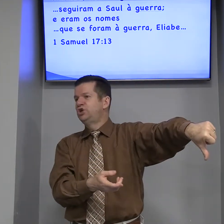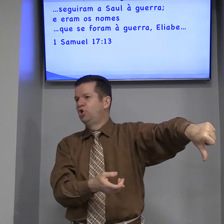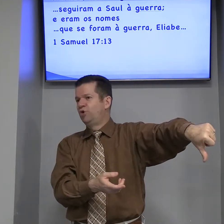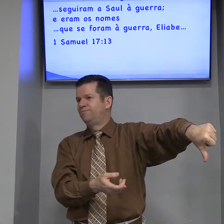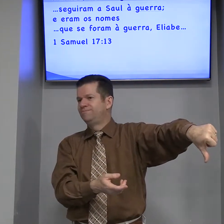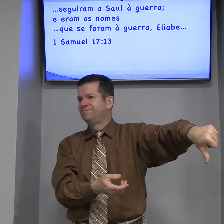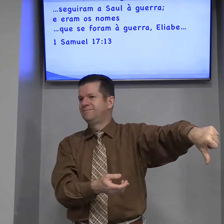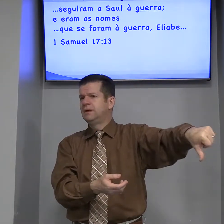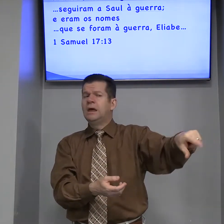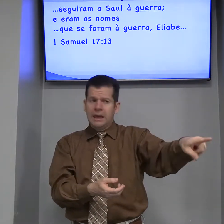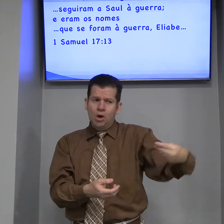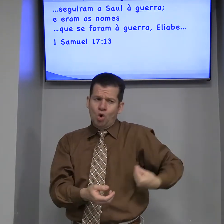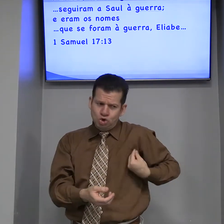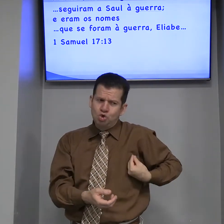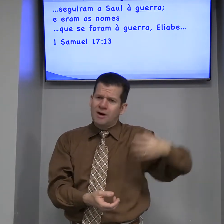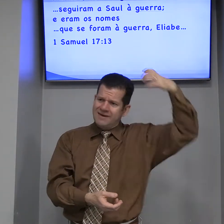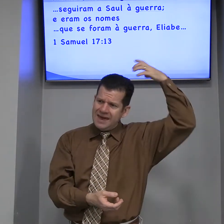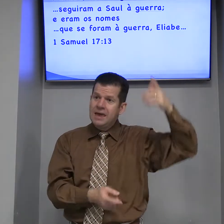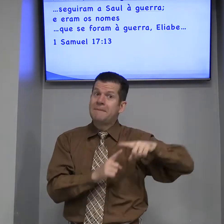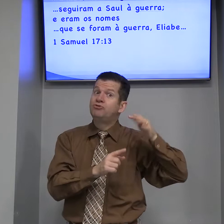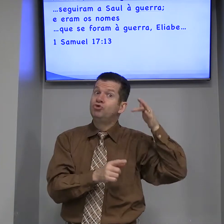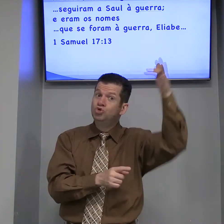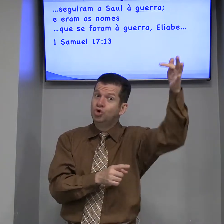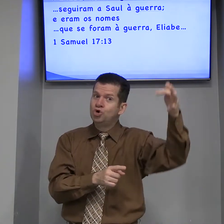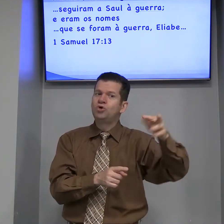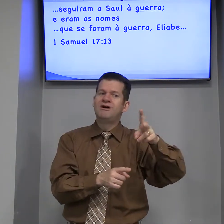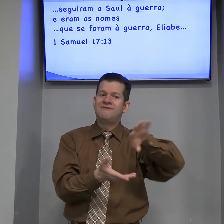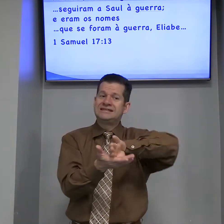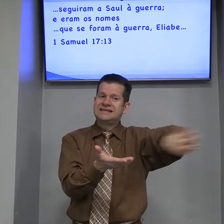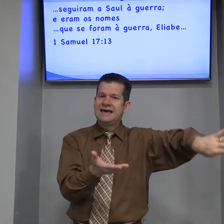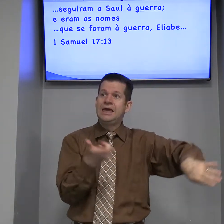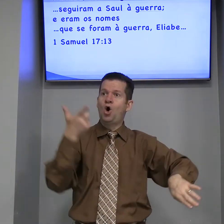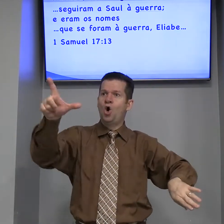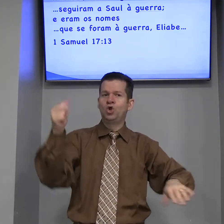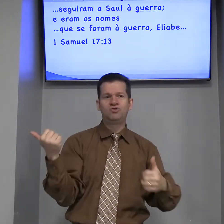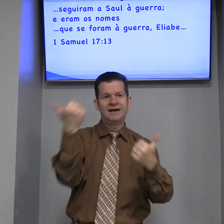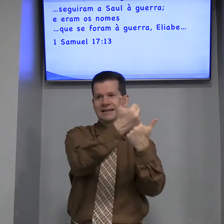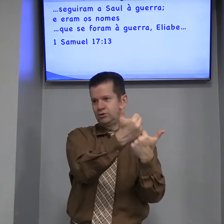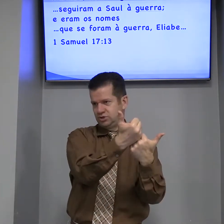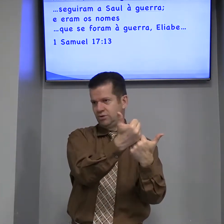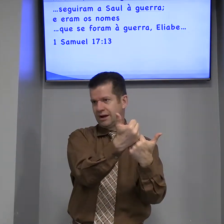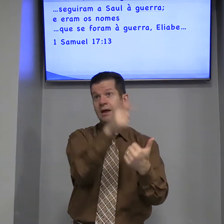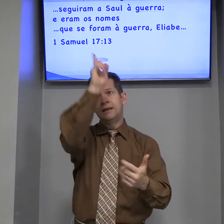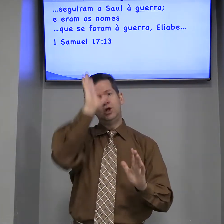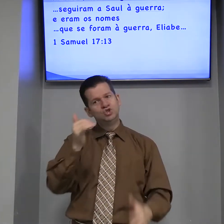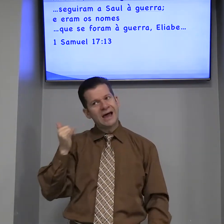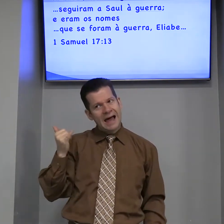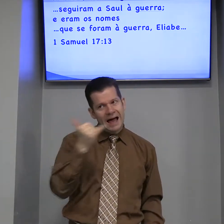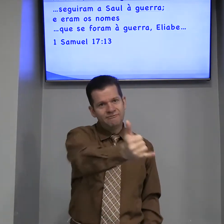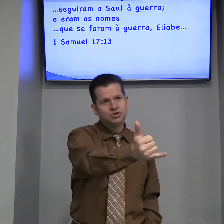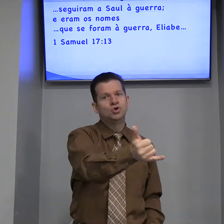rejeitou. Continuava rei, mas futuro vai sair outro, vai entrar no seu lugar. Deus já avisou,